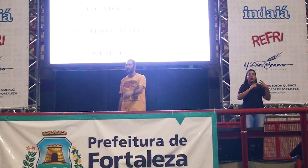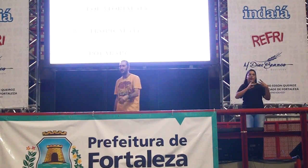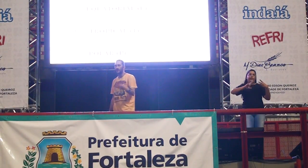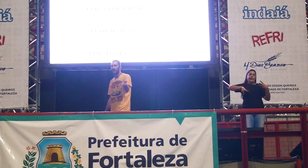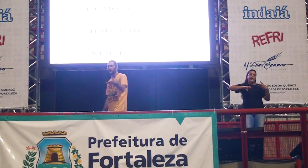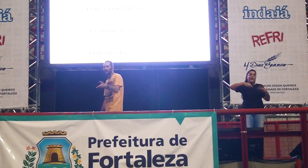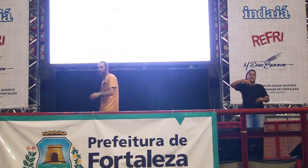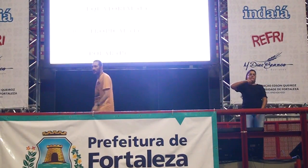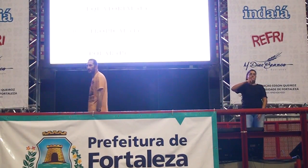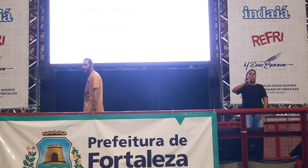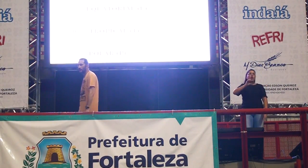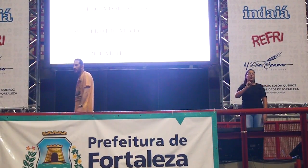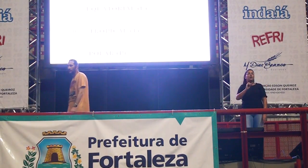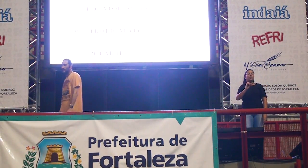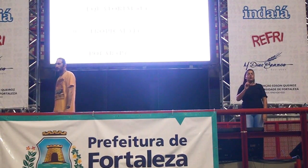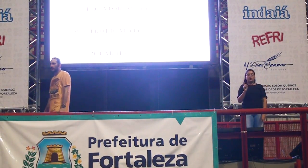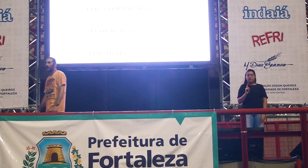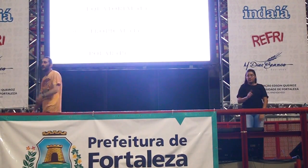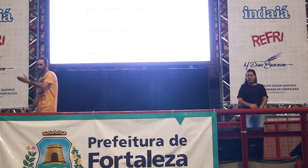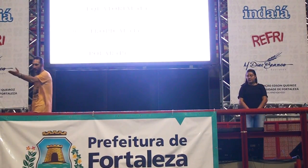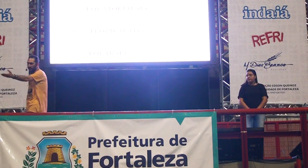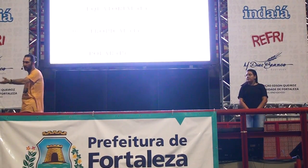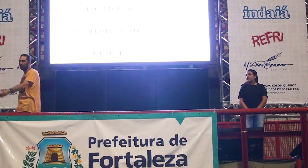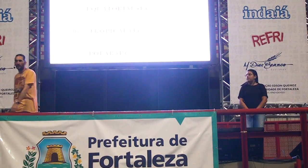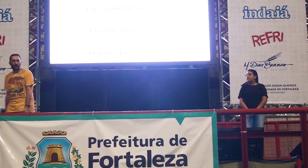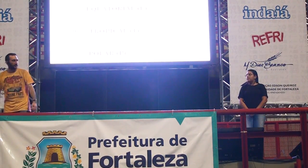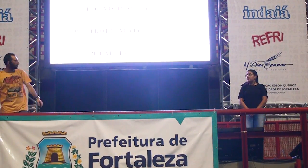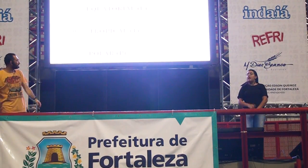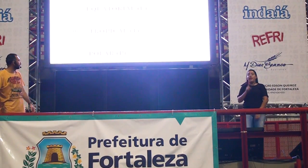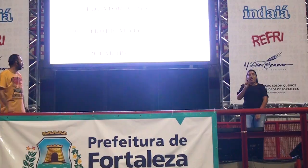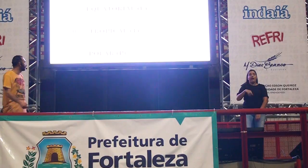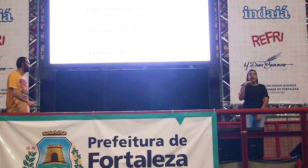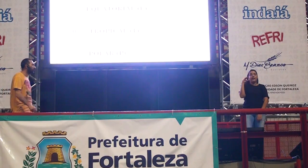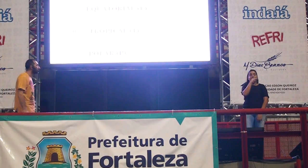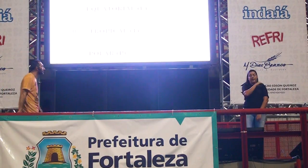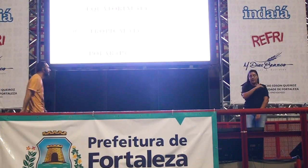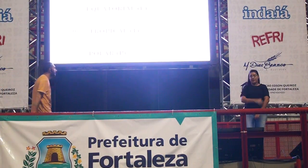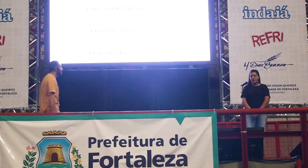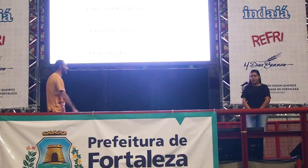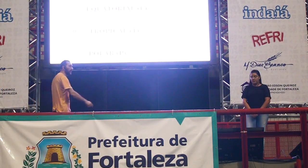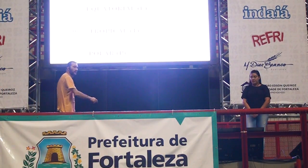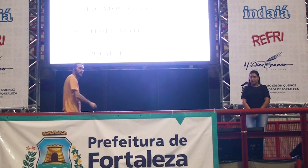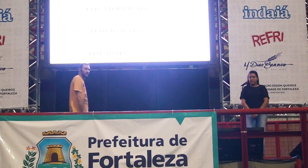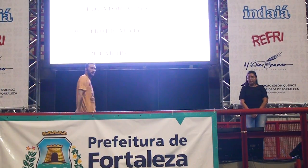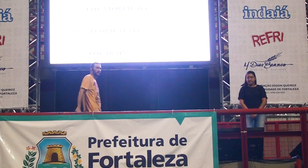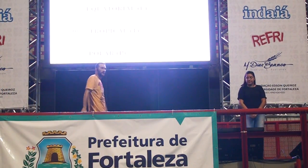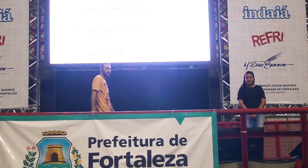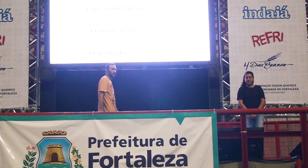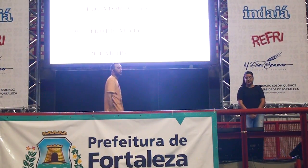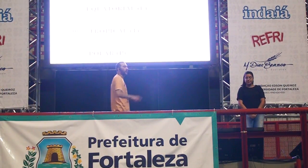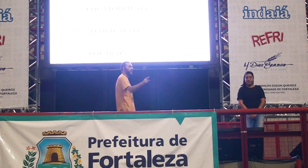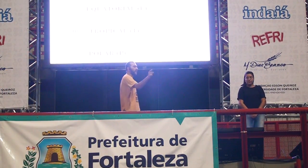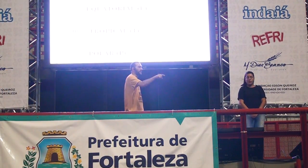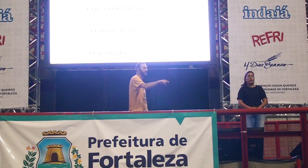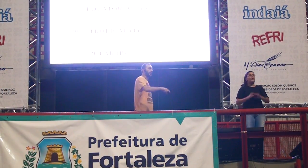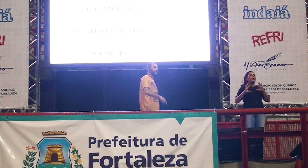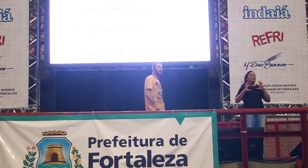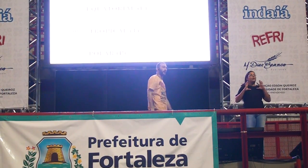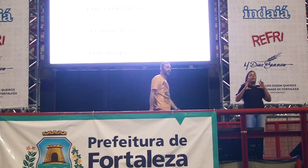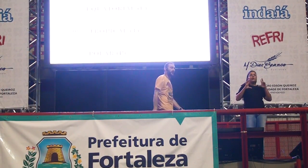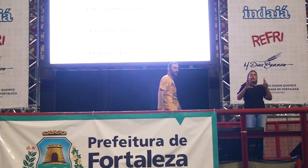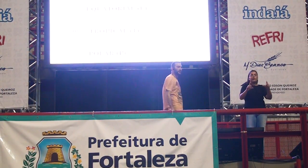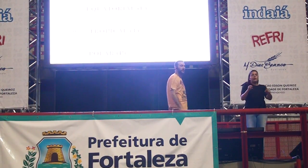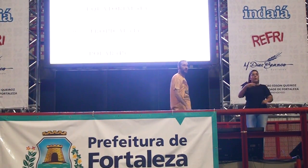existe morno na física, é quente ou é frio? A gente identifica como quente. Perfeito. Certo? Toda a massa